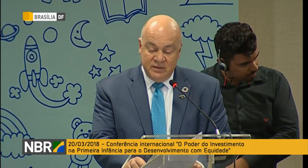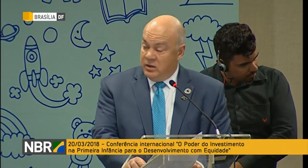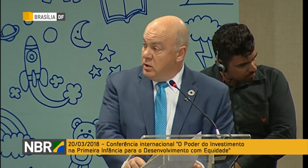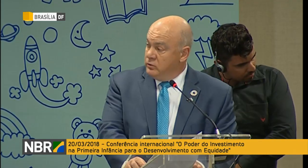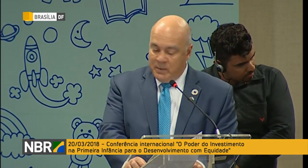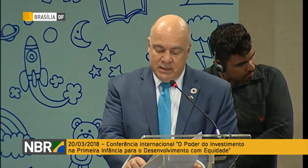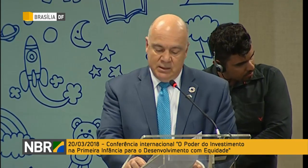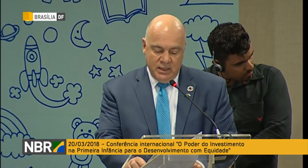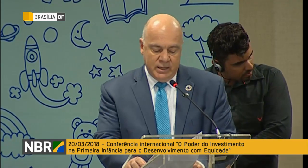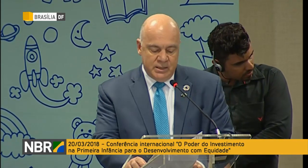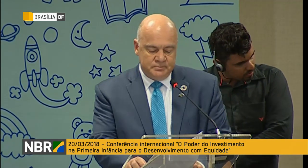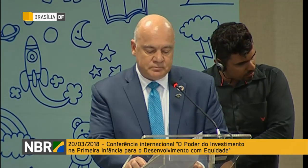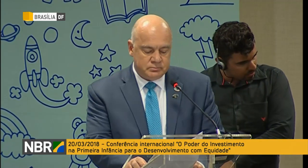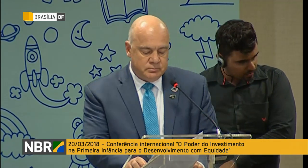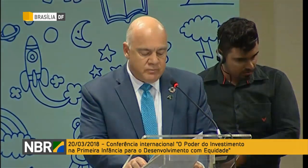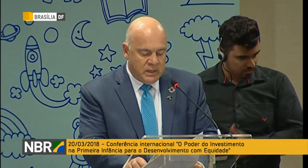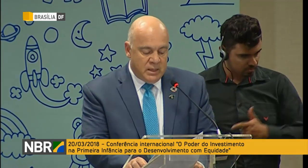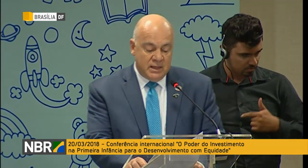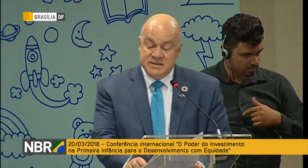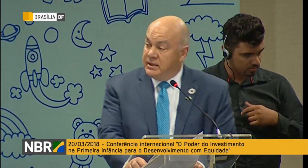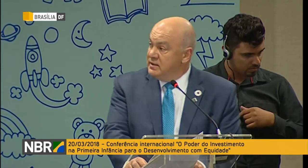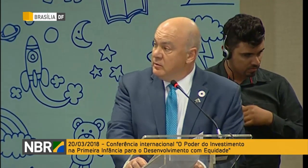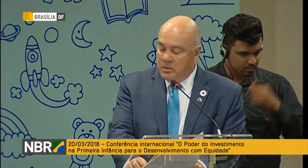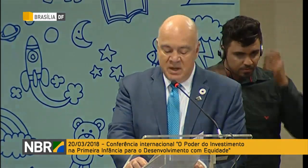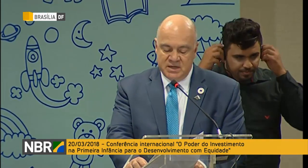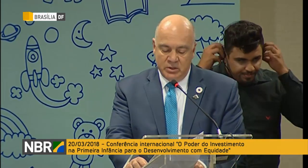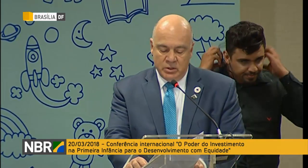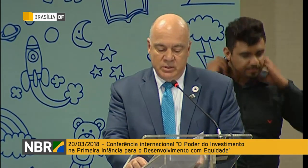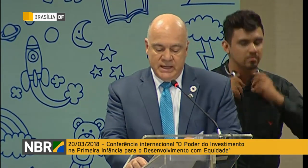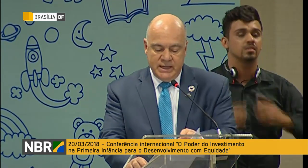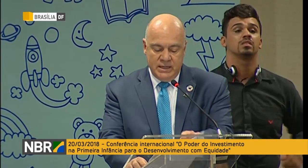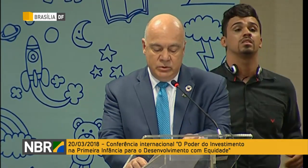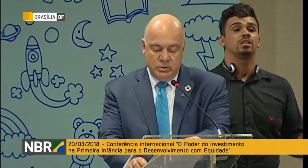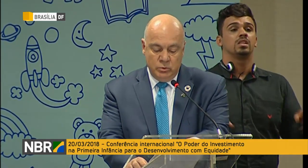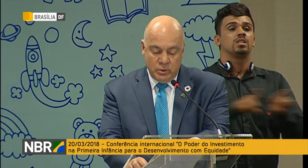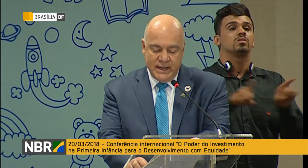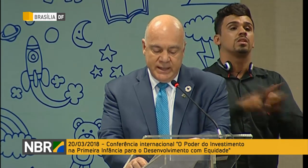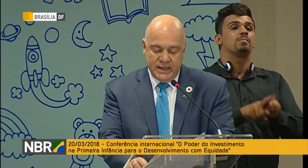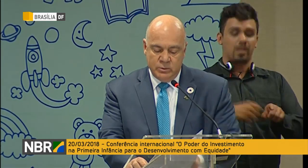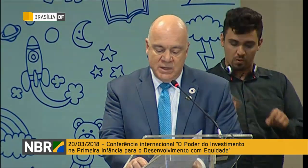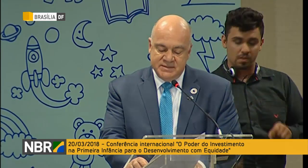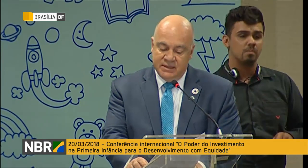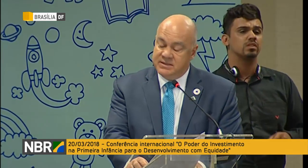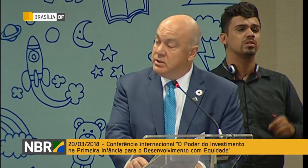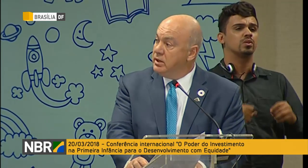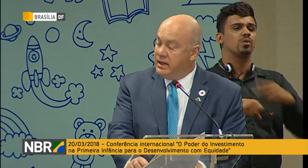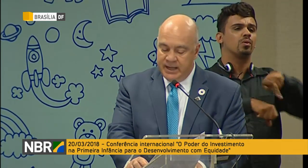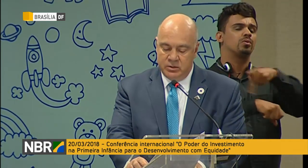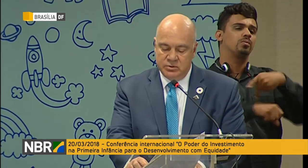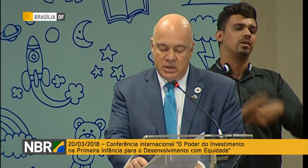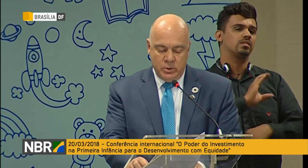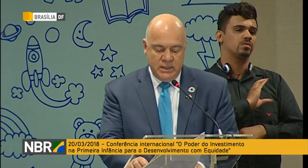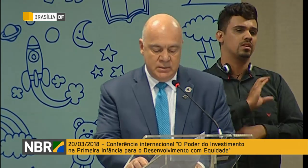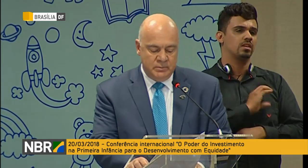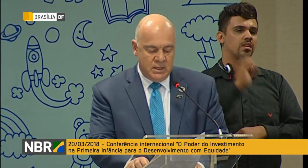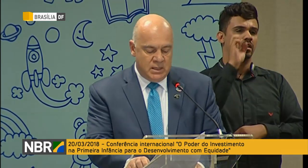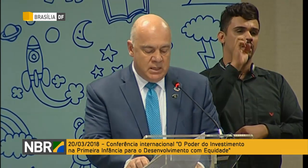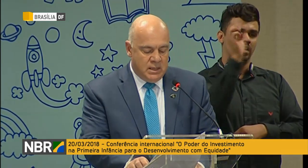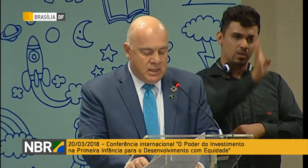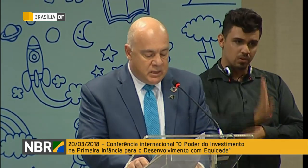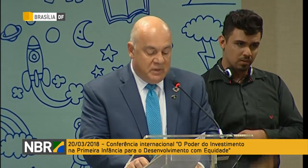do Brasil, senhor Osmar Terra. Excelentíssimo embaixador do Canadá no Brasil, senhor Ricardo